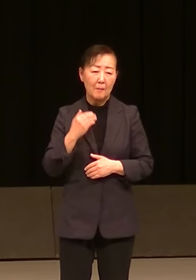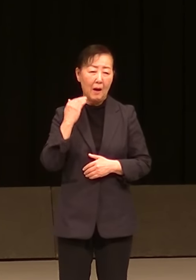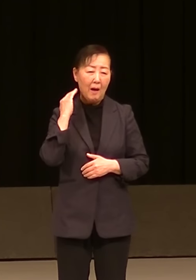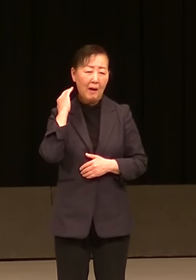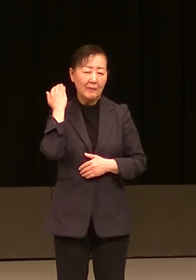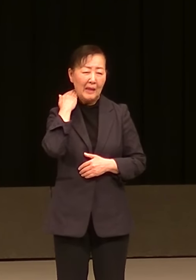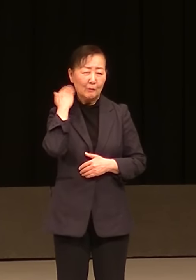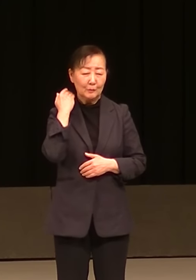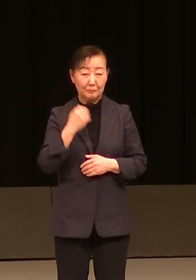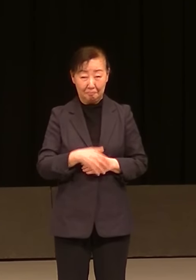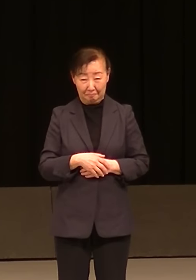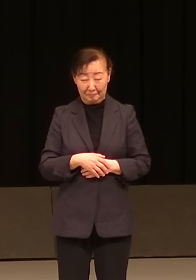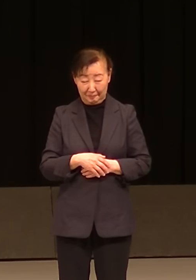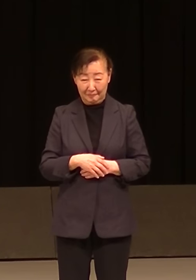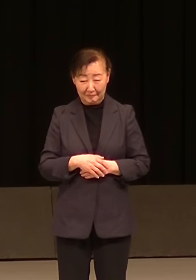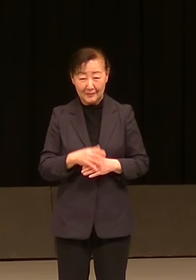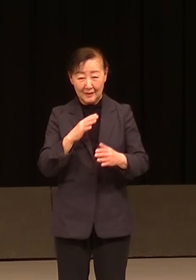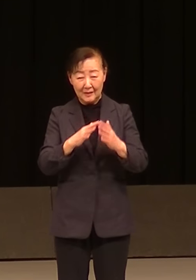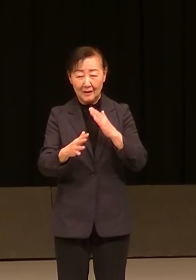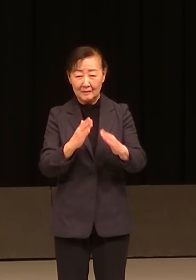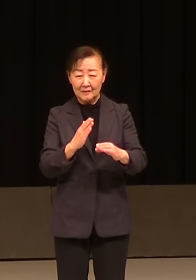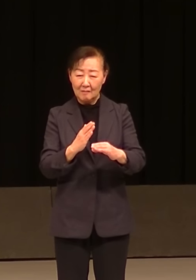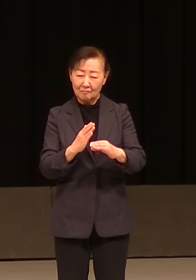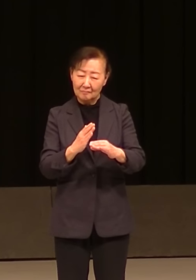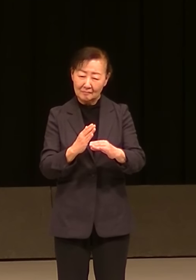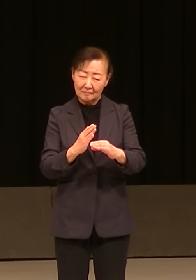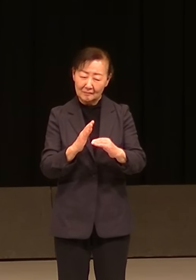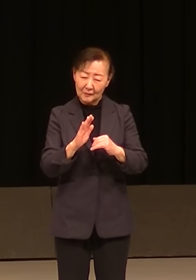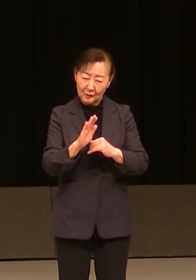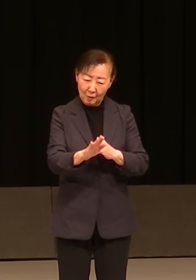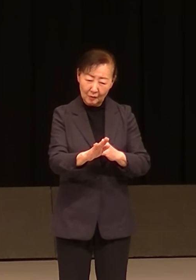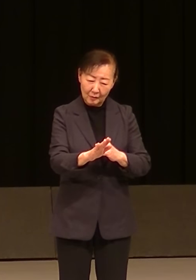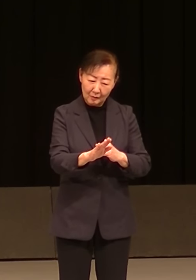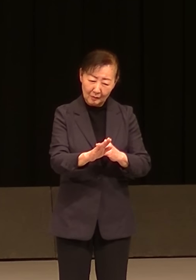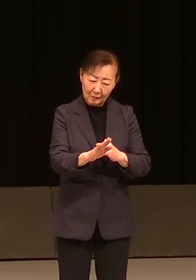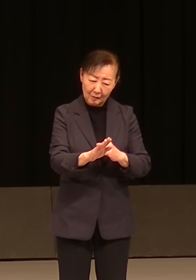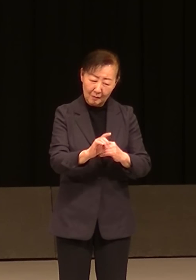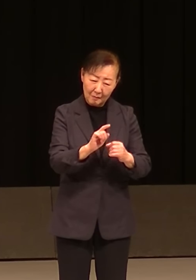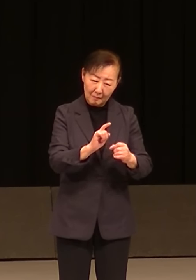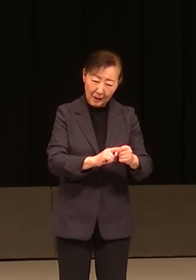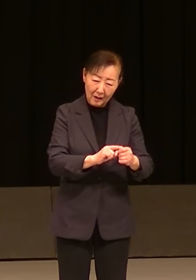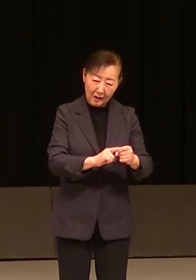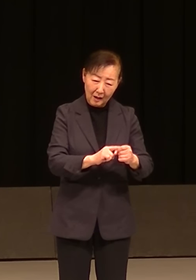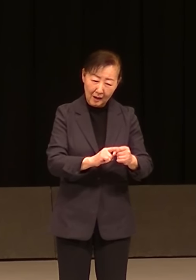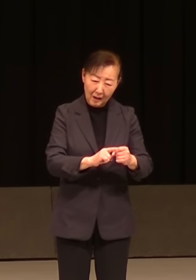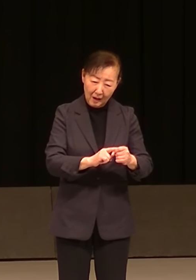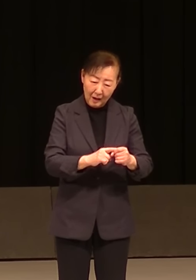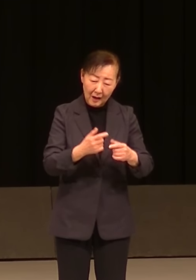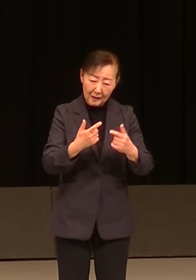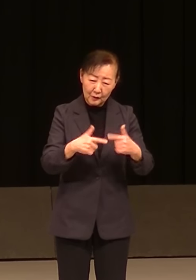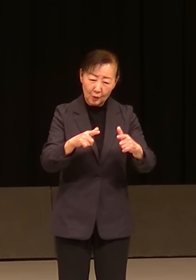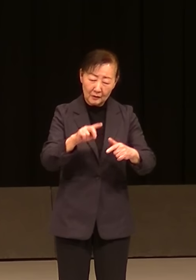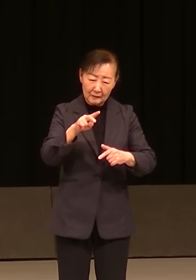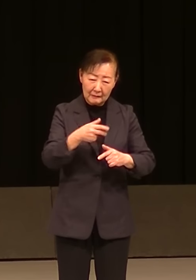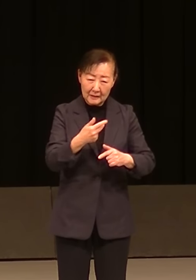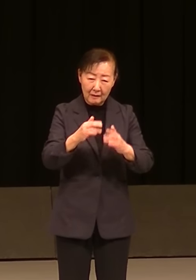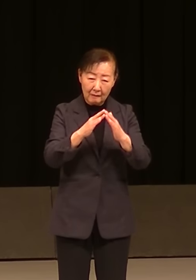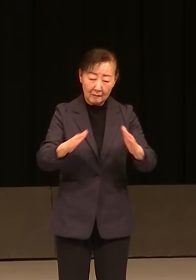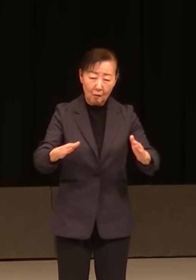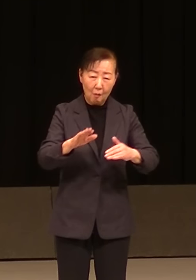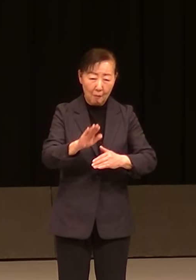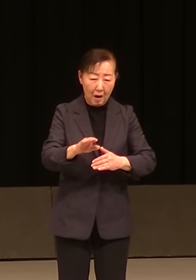この戦争戦後直後の金利上げであるこの常任理事会の構成の問題、これをや